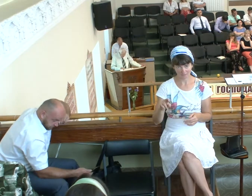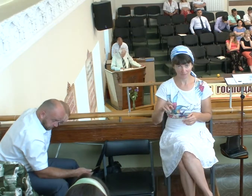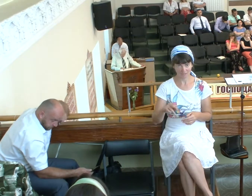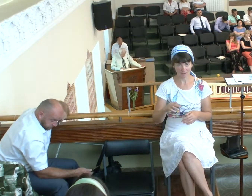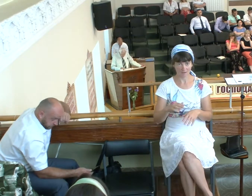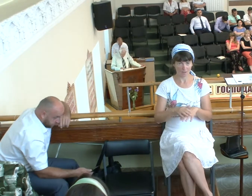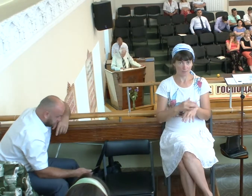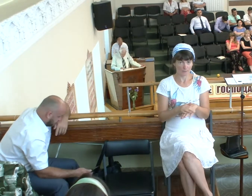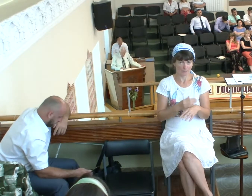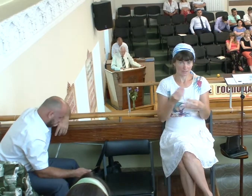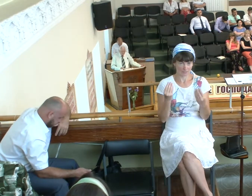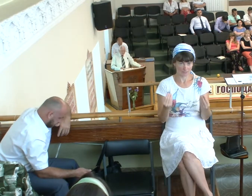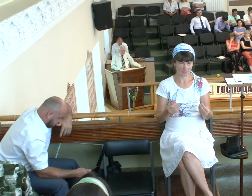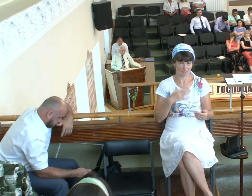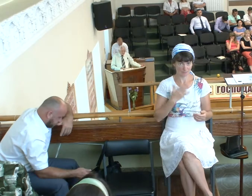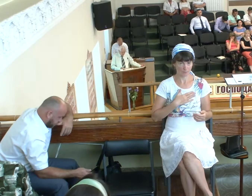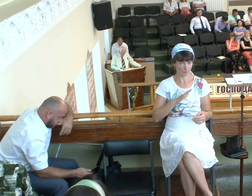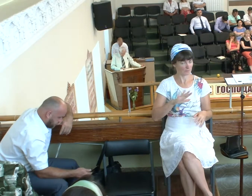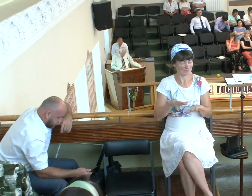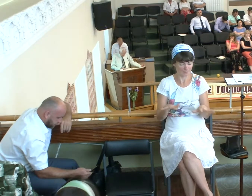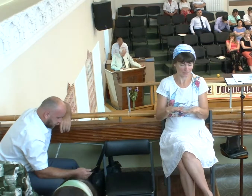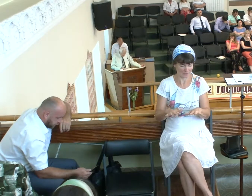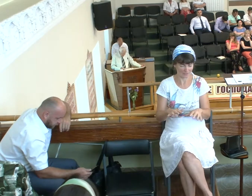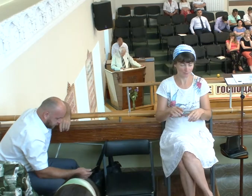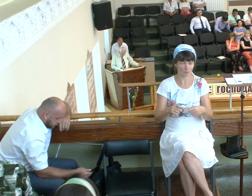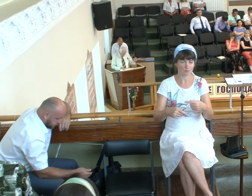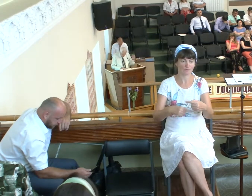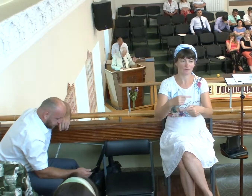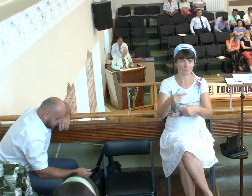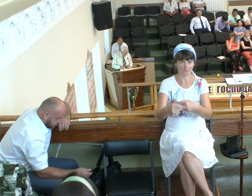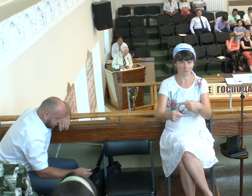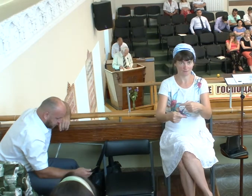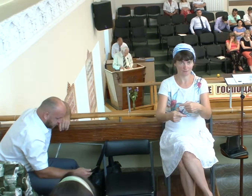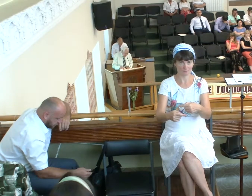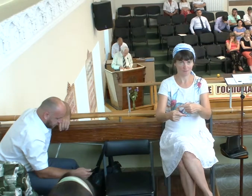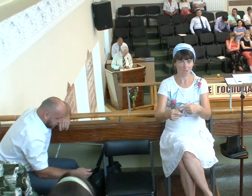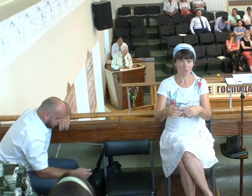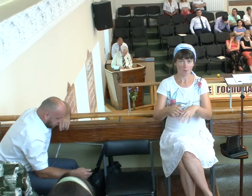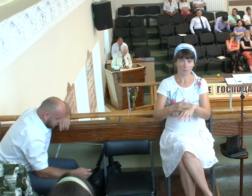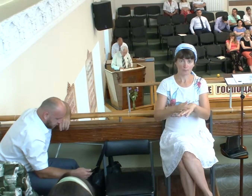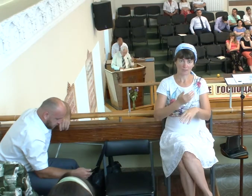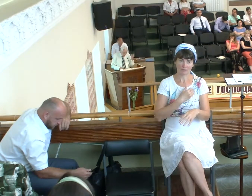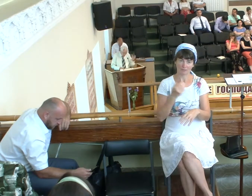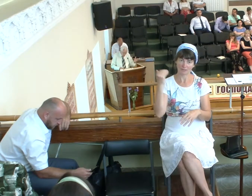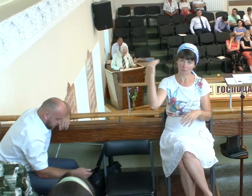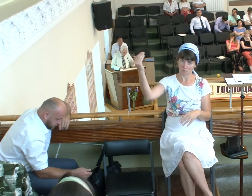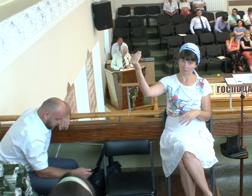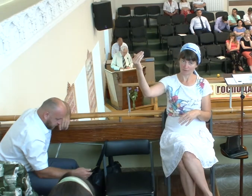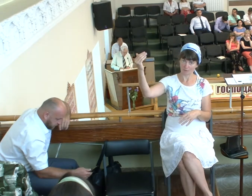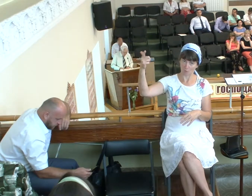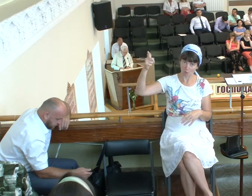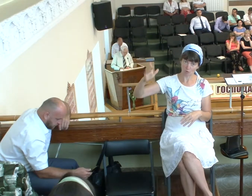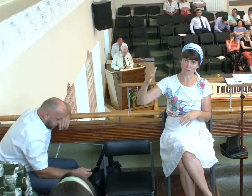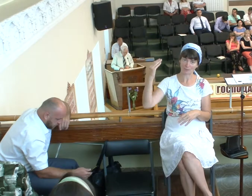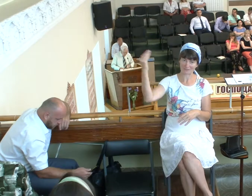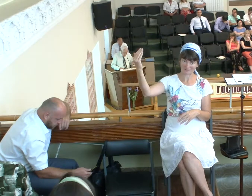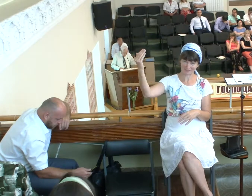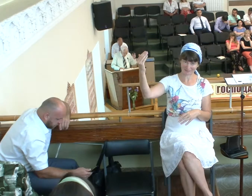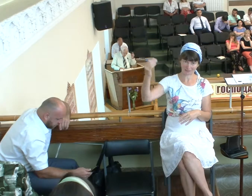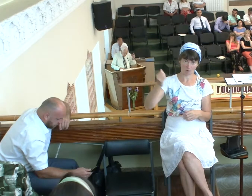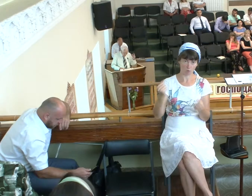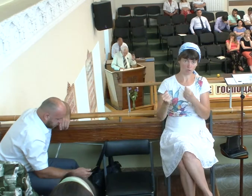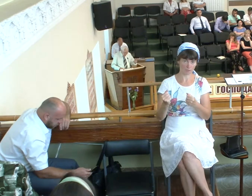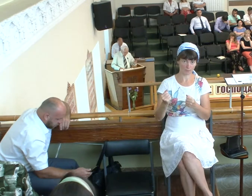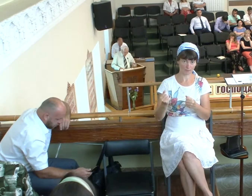благоденствии моем, не поколеблюсь по веру, по благоволению Твоему, Господи, Ты укрепил гору мою, но